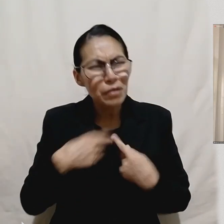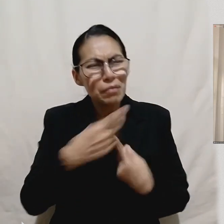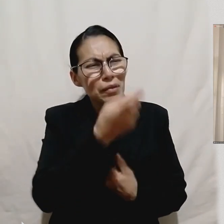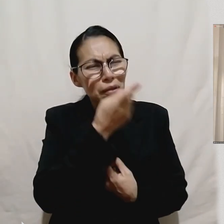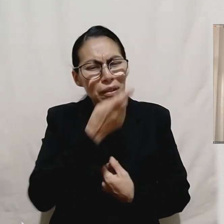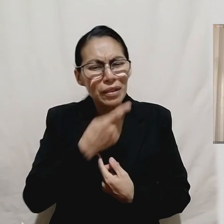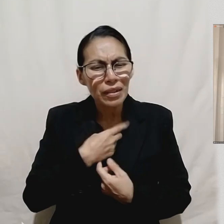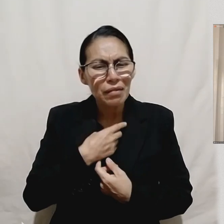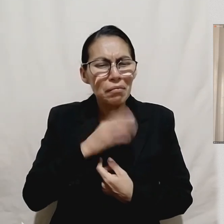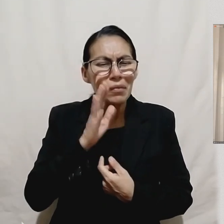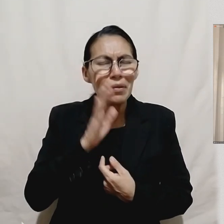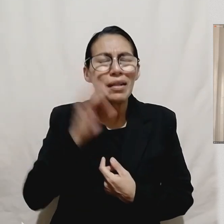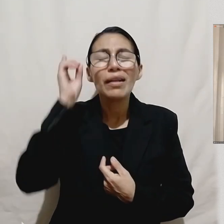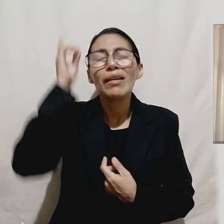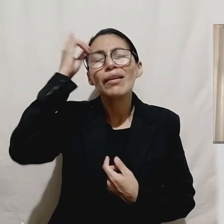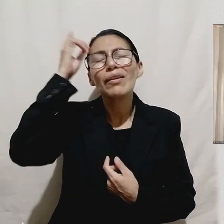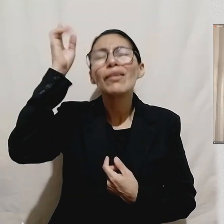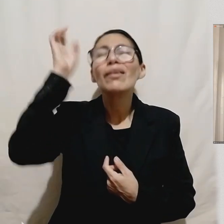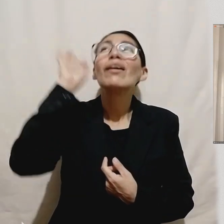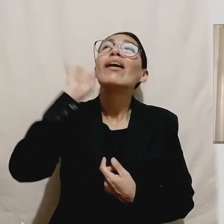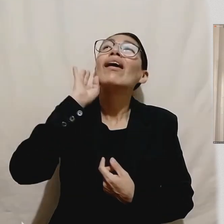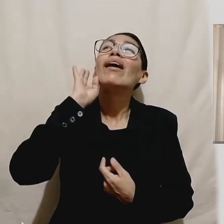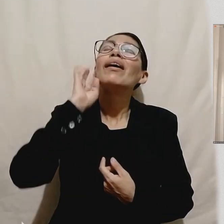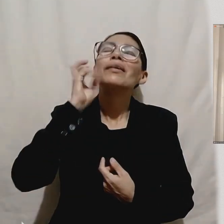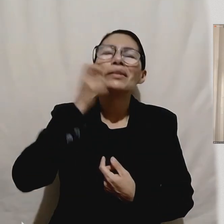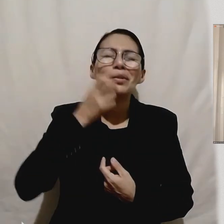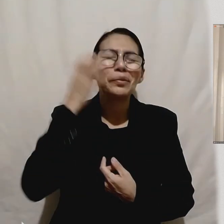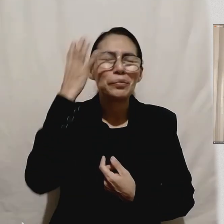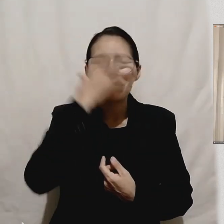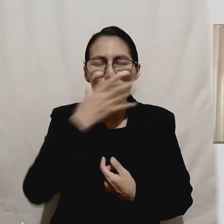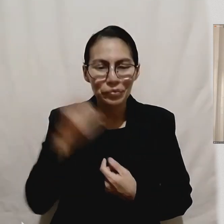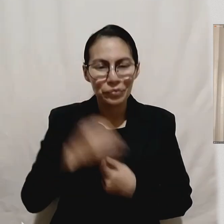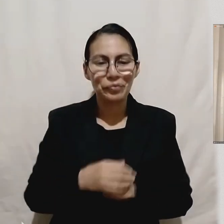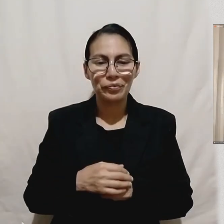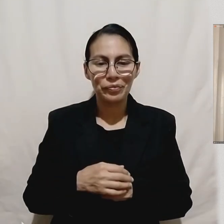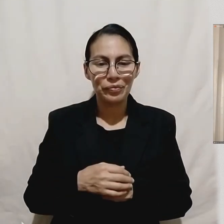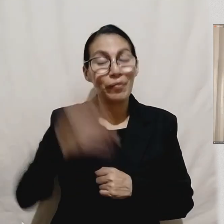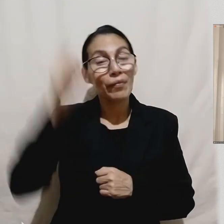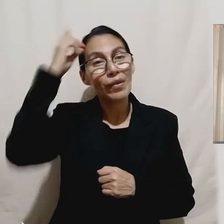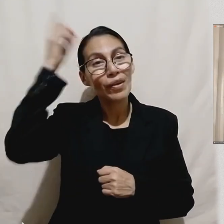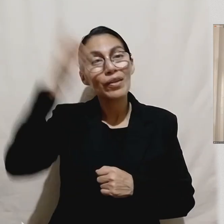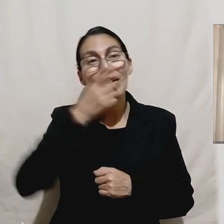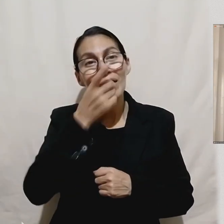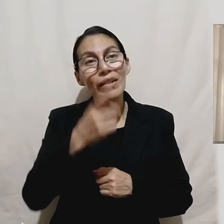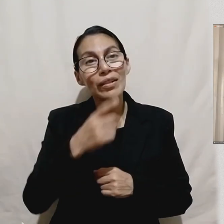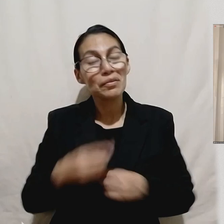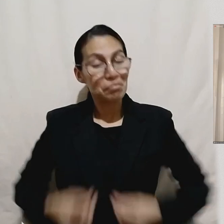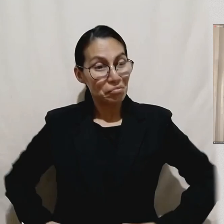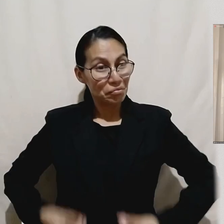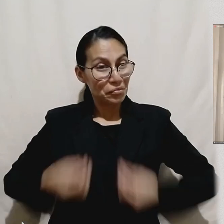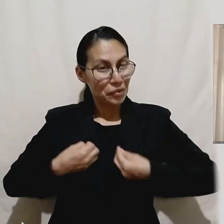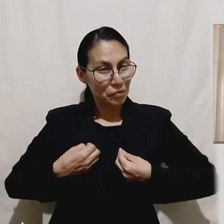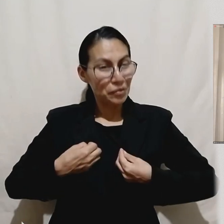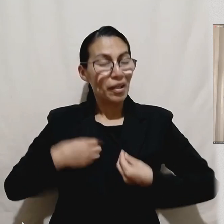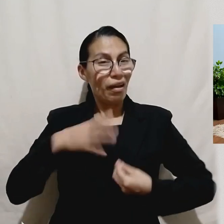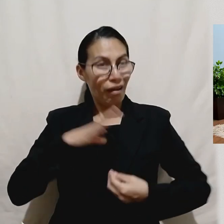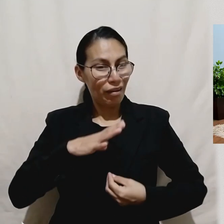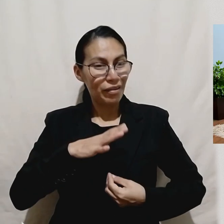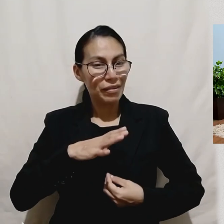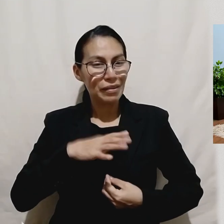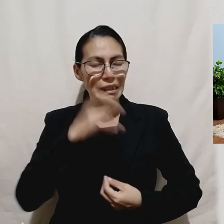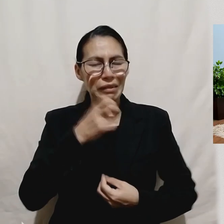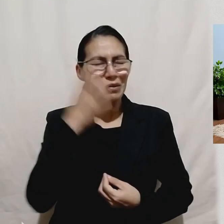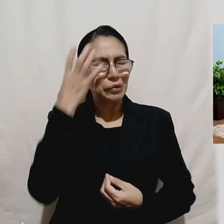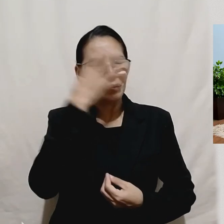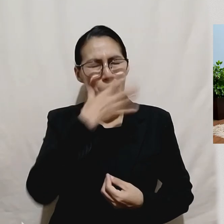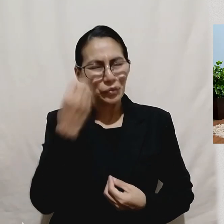y qué maravillosa experiencia porque Dios te va mostrando que está vivo verdad